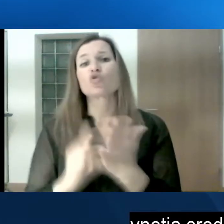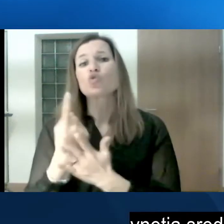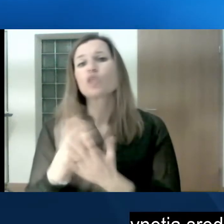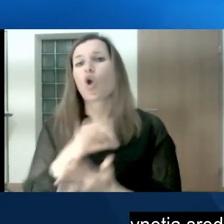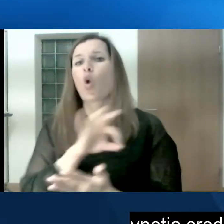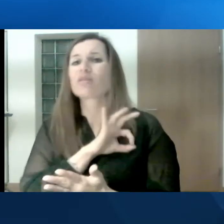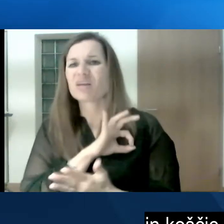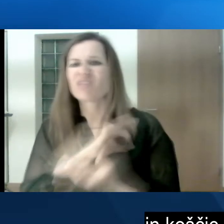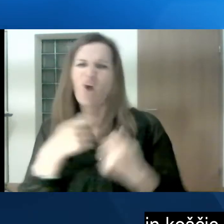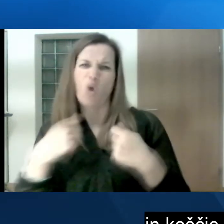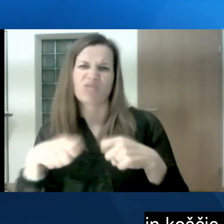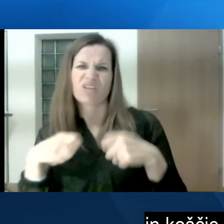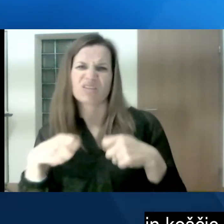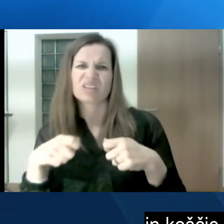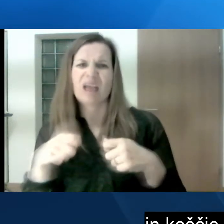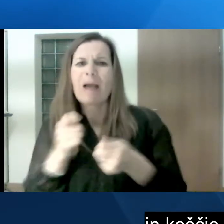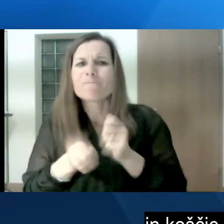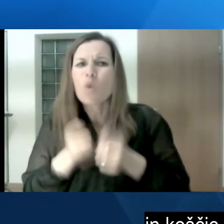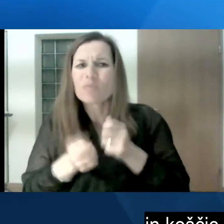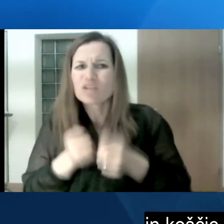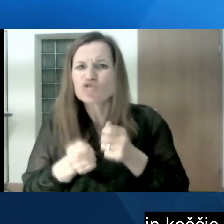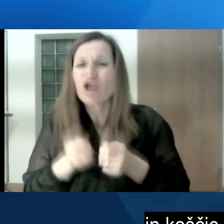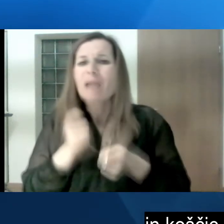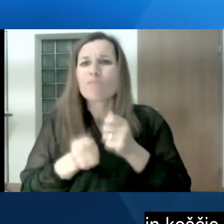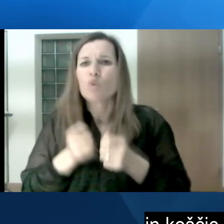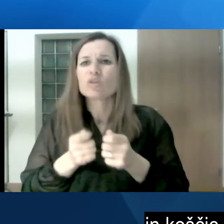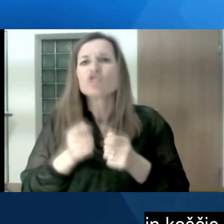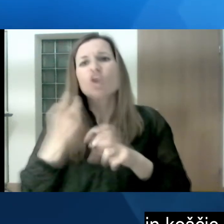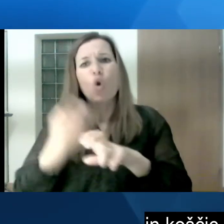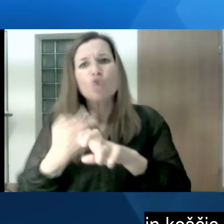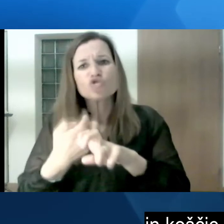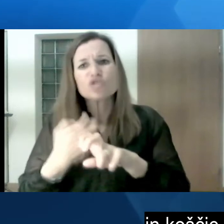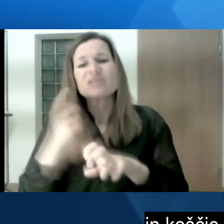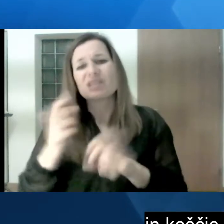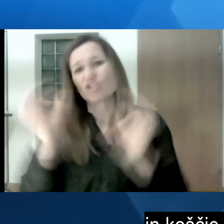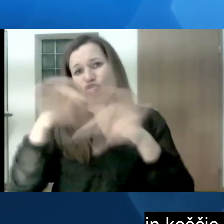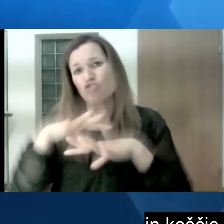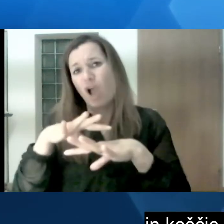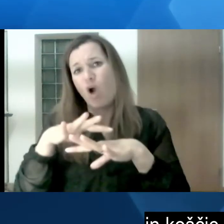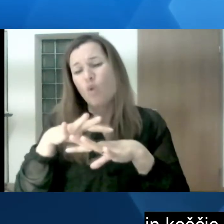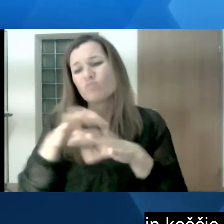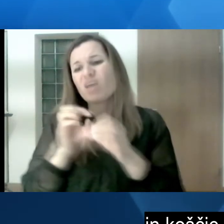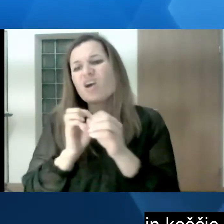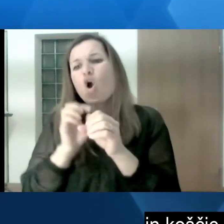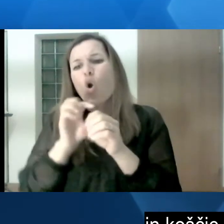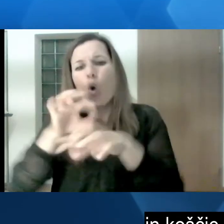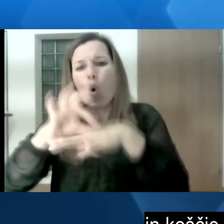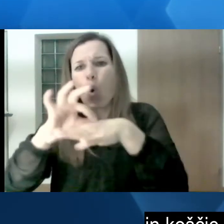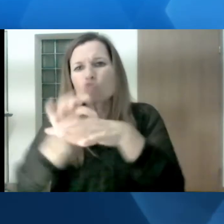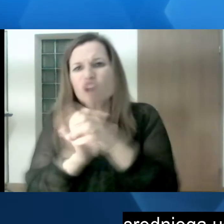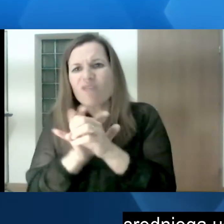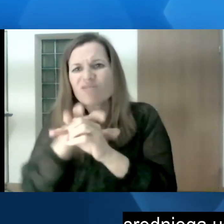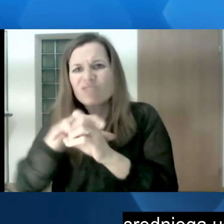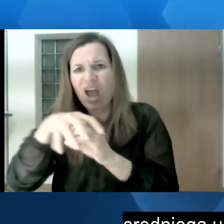samo bobniča in koščic in žal uraščanja kože iz zunanjega sluhovoda v